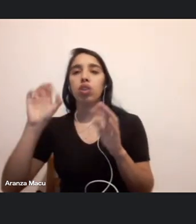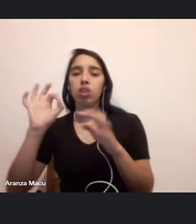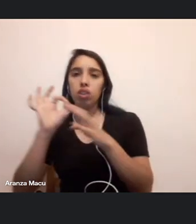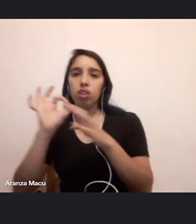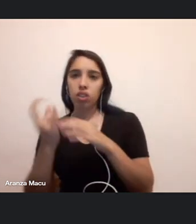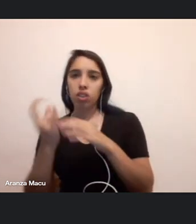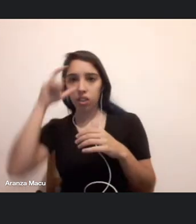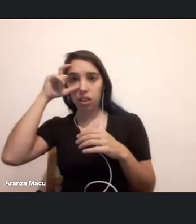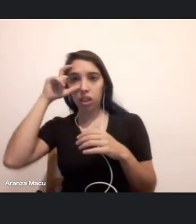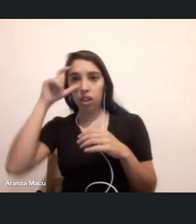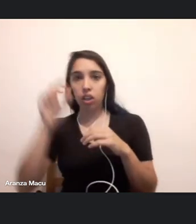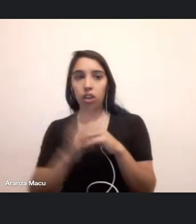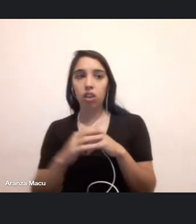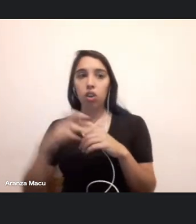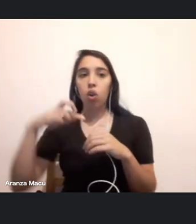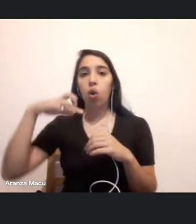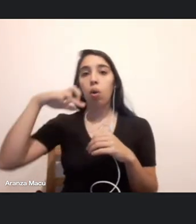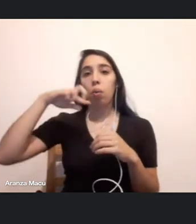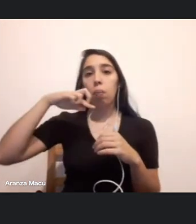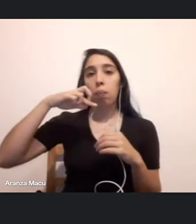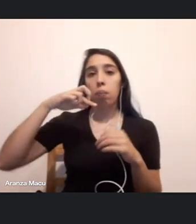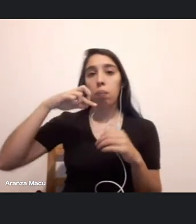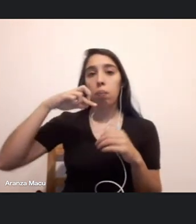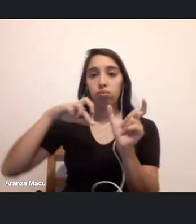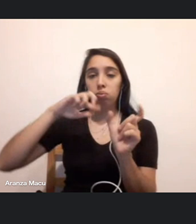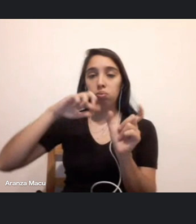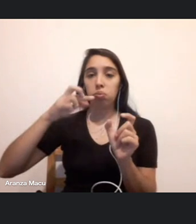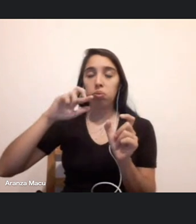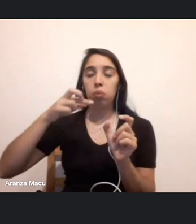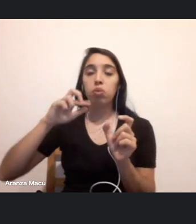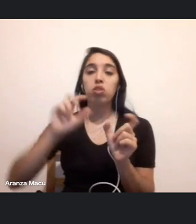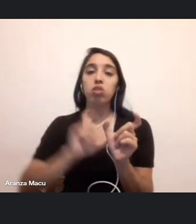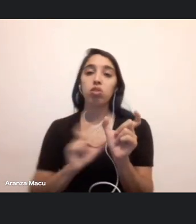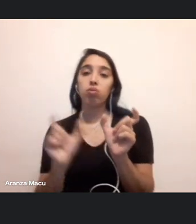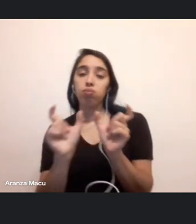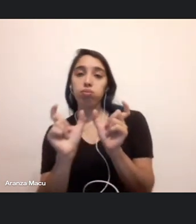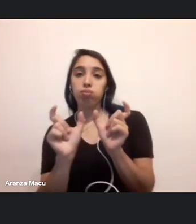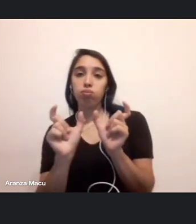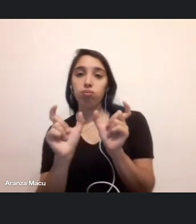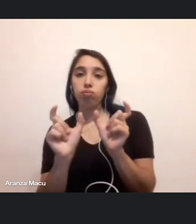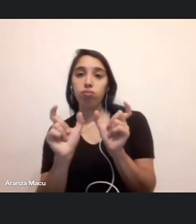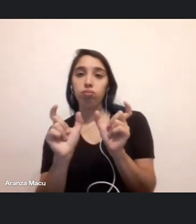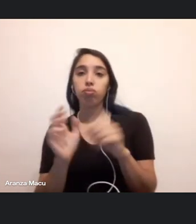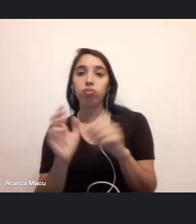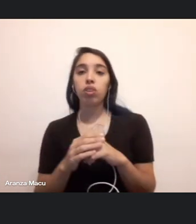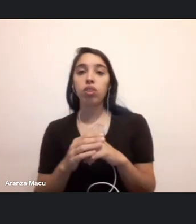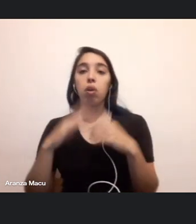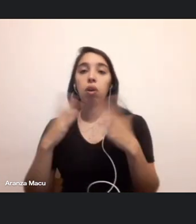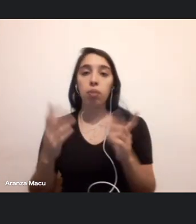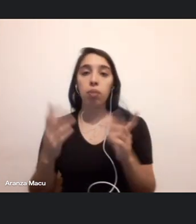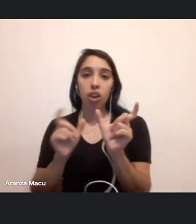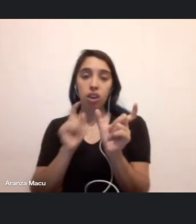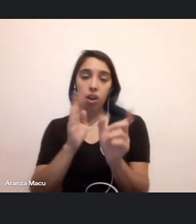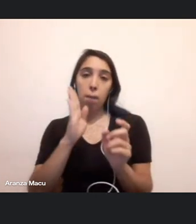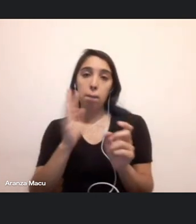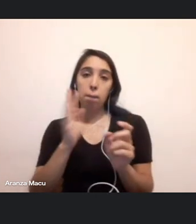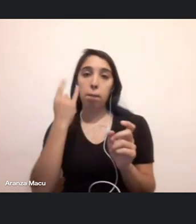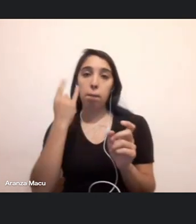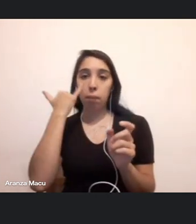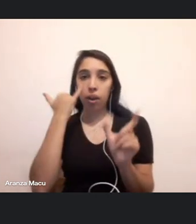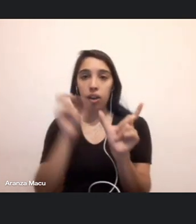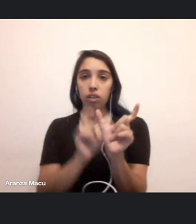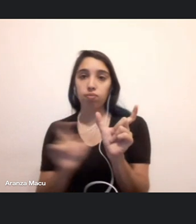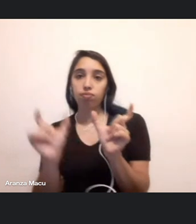Y ahí lo leíamos en infinitivo. Puede estar después de by, y ahí se lee andoendo, este no lo vamos